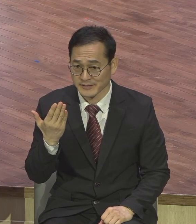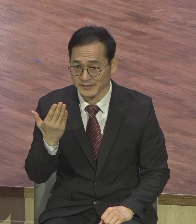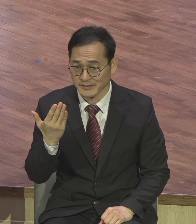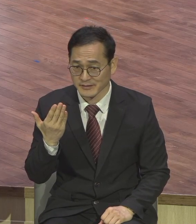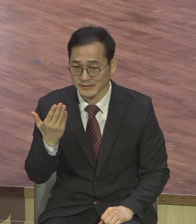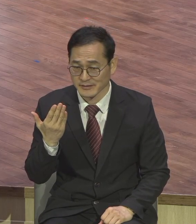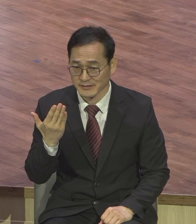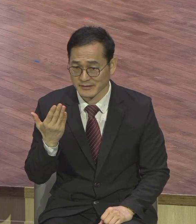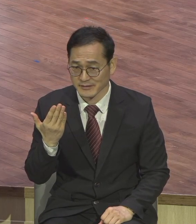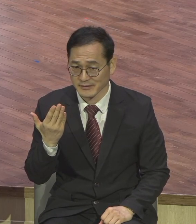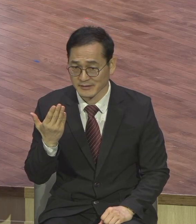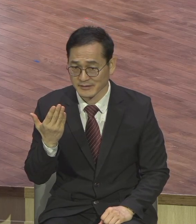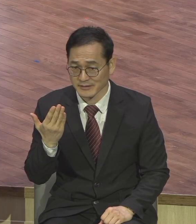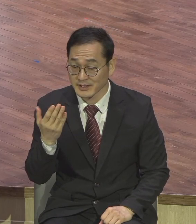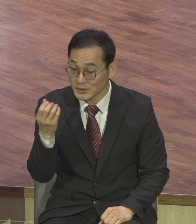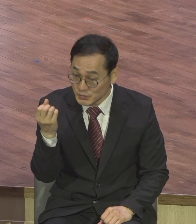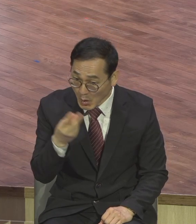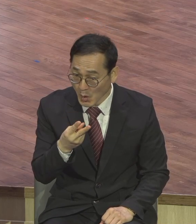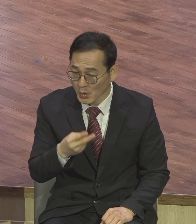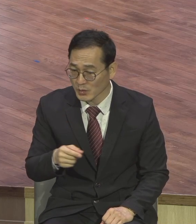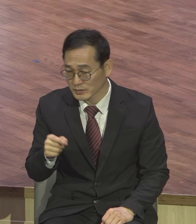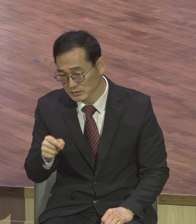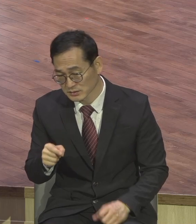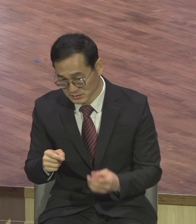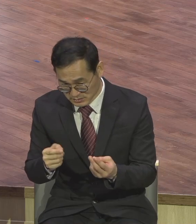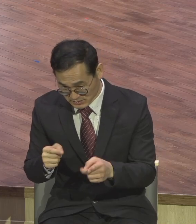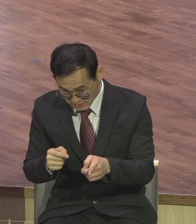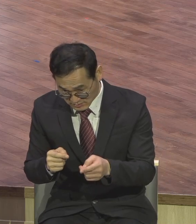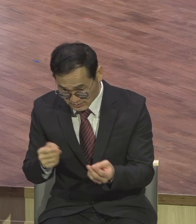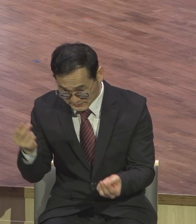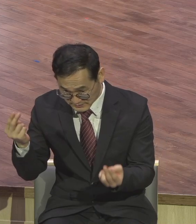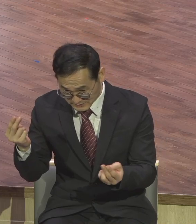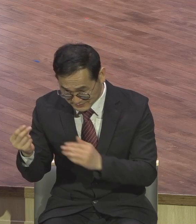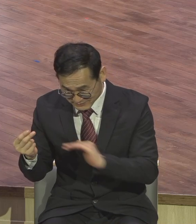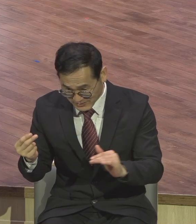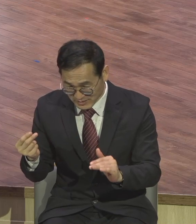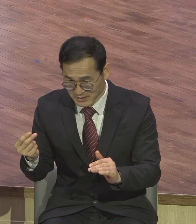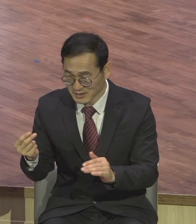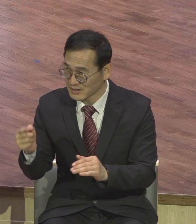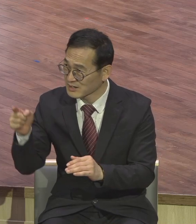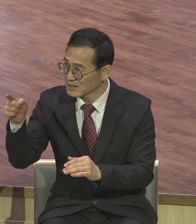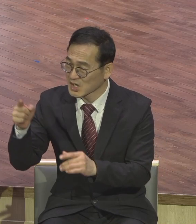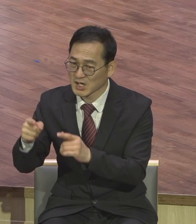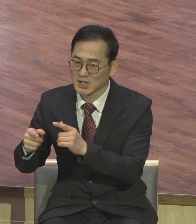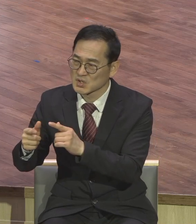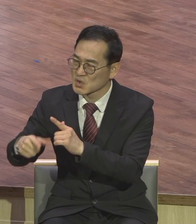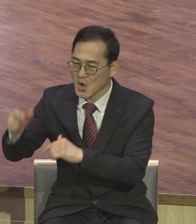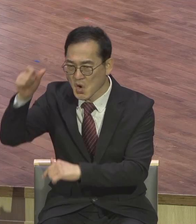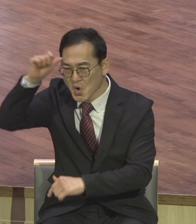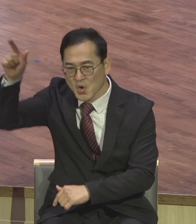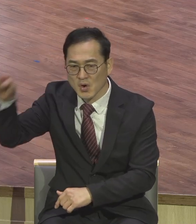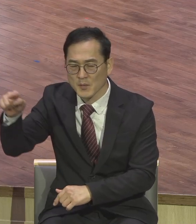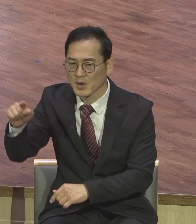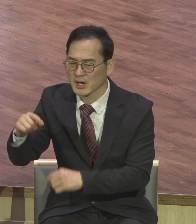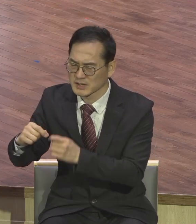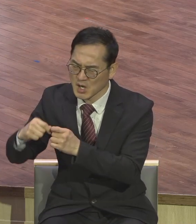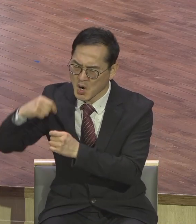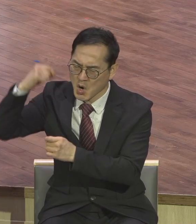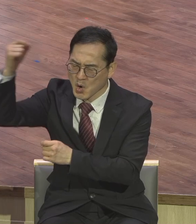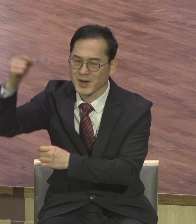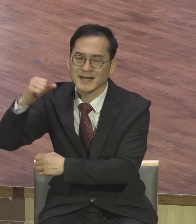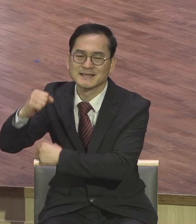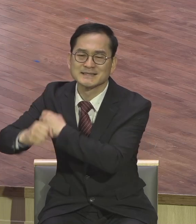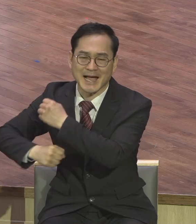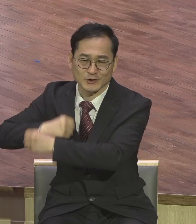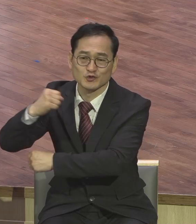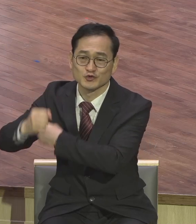이것과는 비교도 될 수 없는 영원한 자유. 이 영원한 자유함의